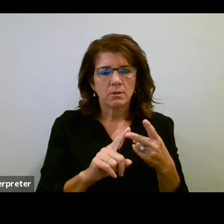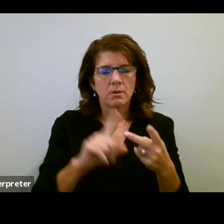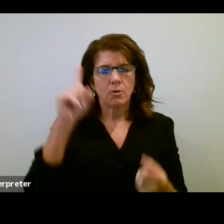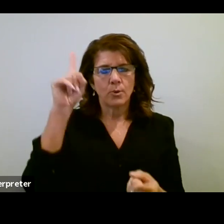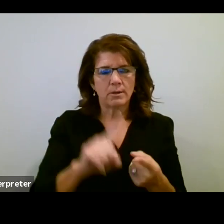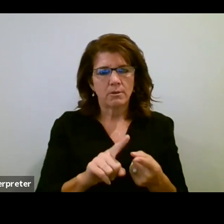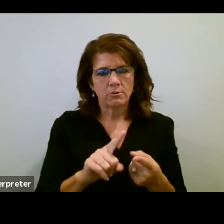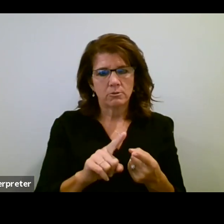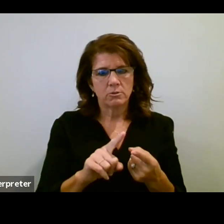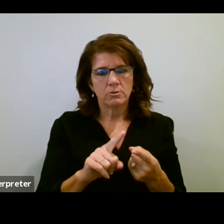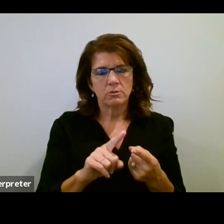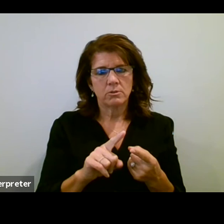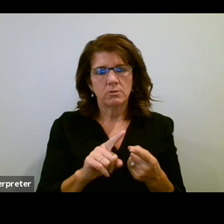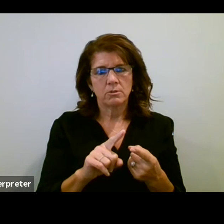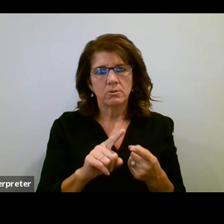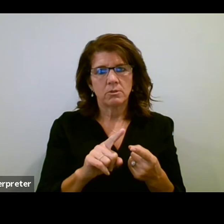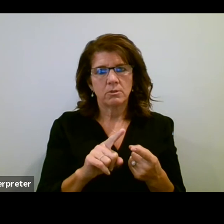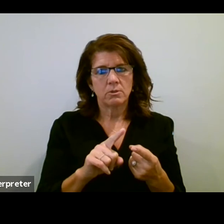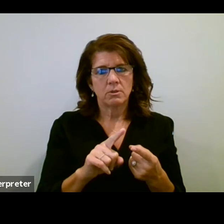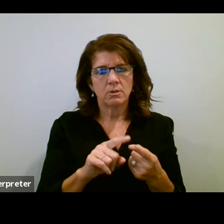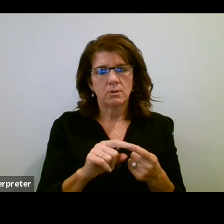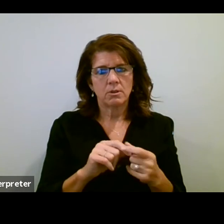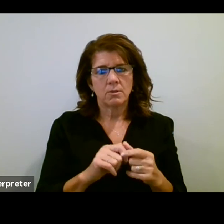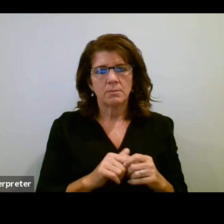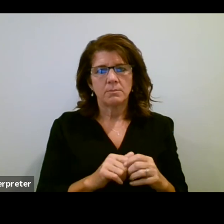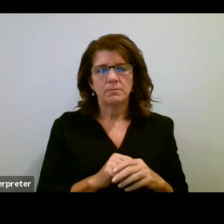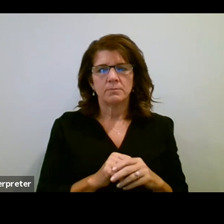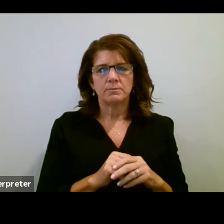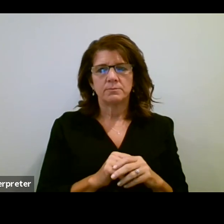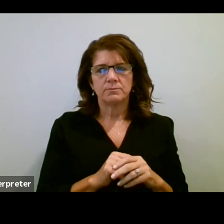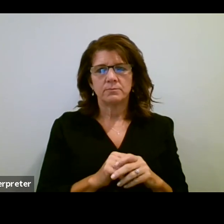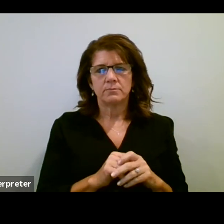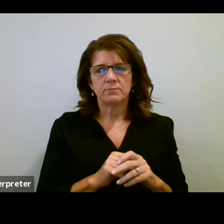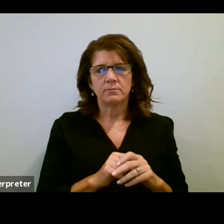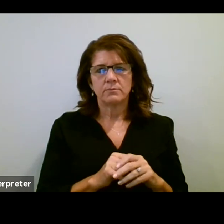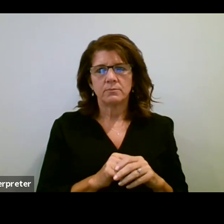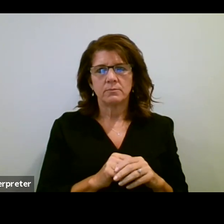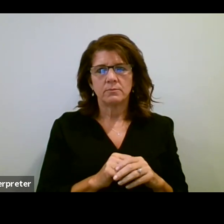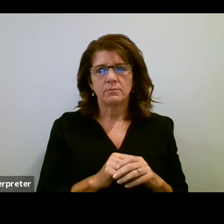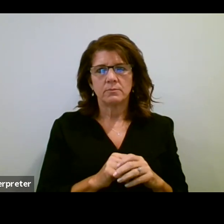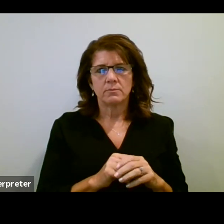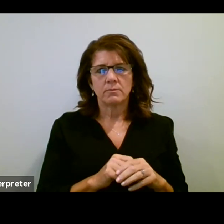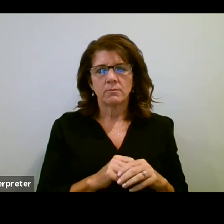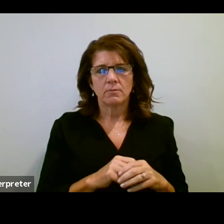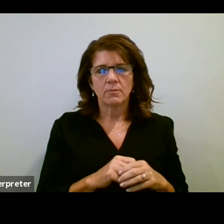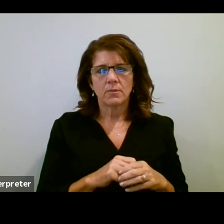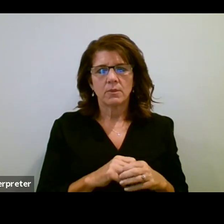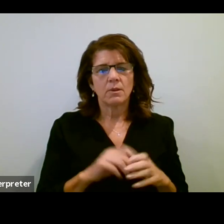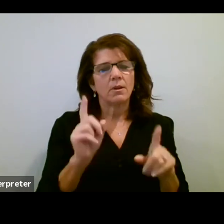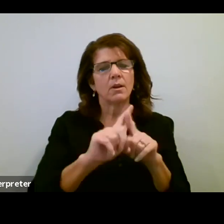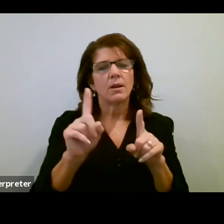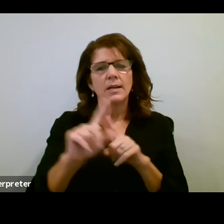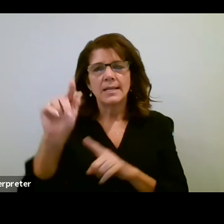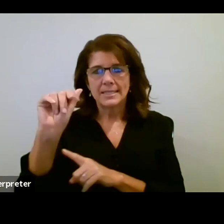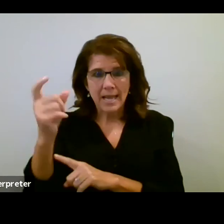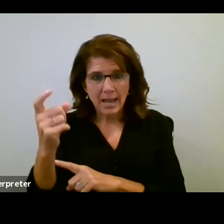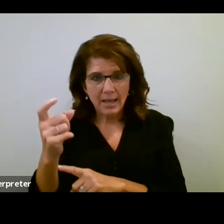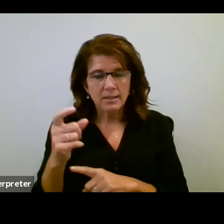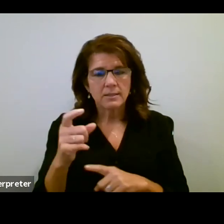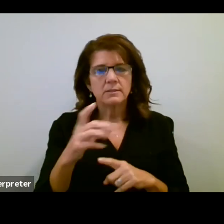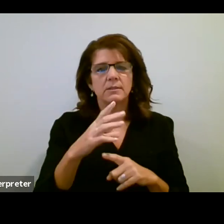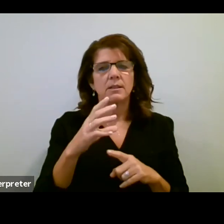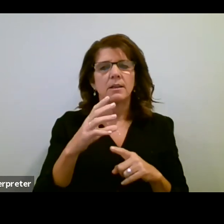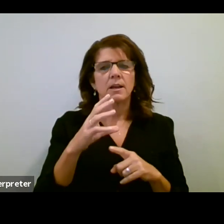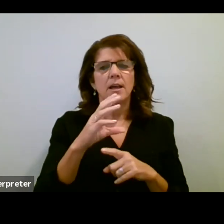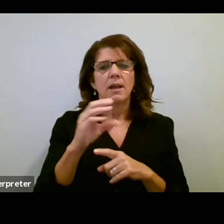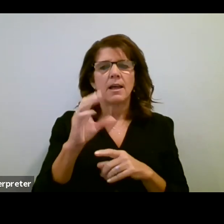una defensa sociosanitaria y sociosocial para las personas y la incorporación de 180 comunas